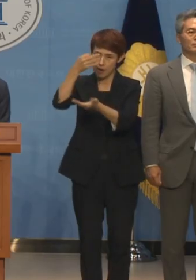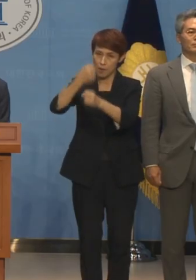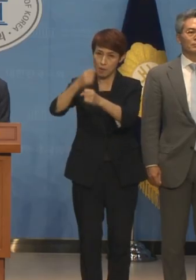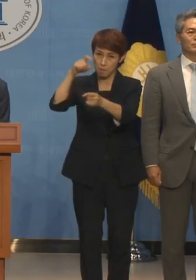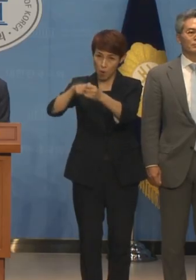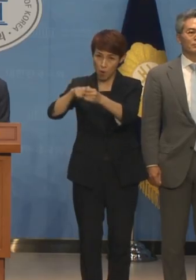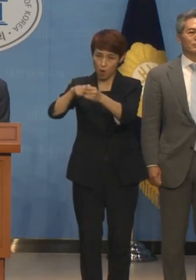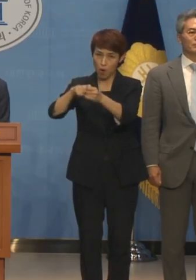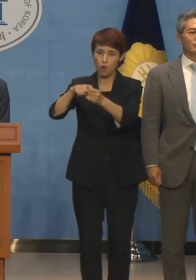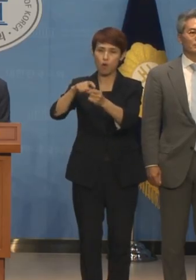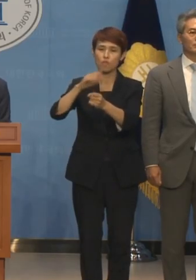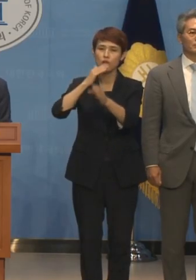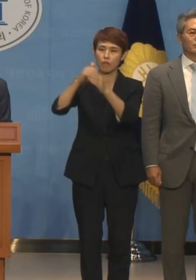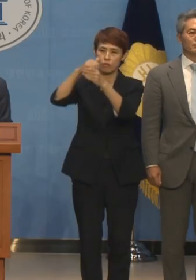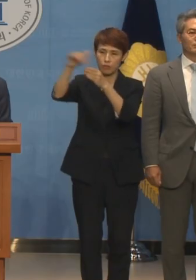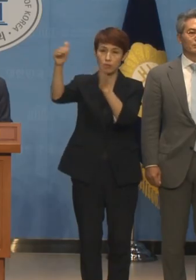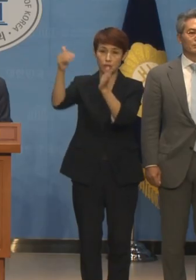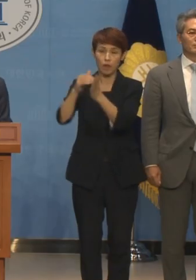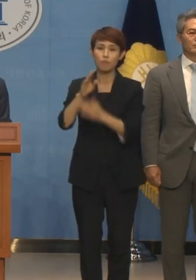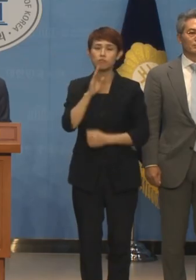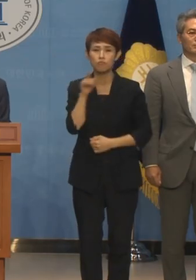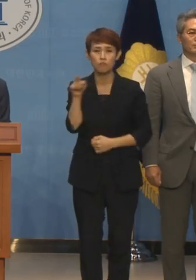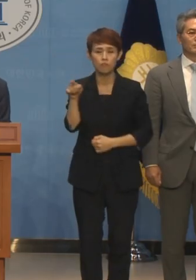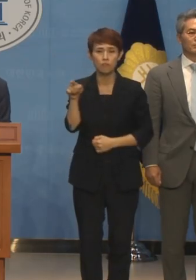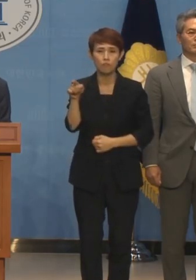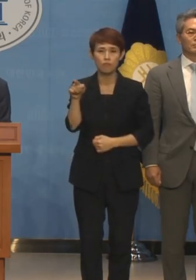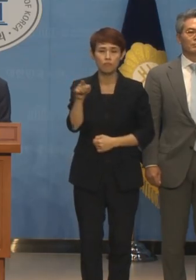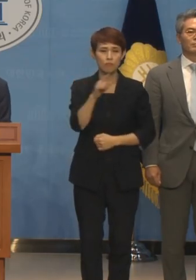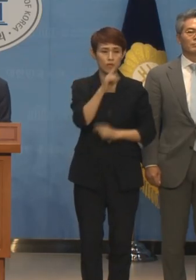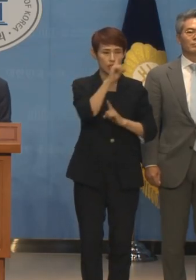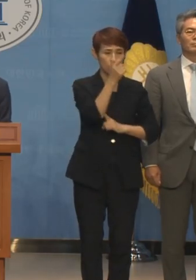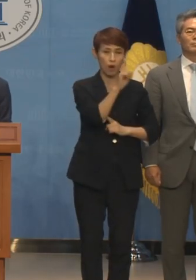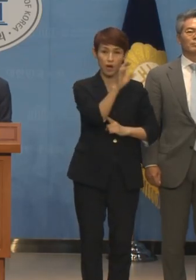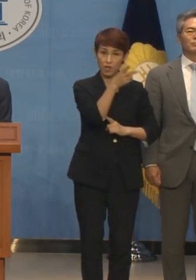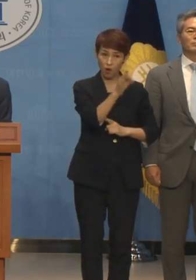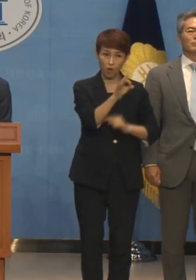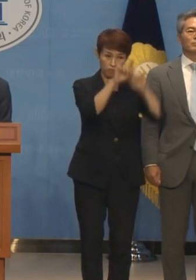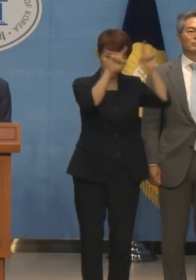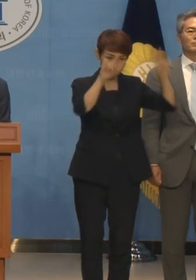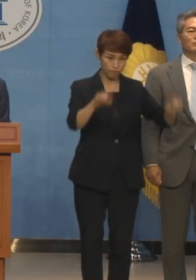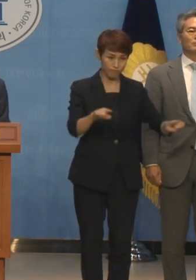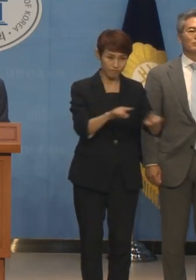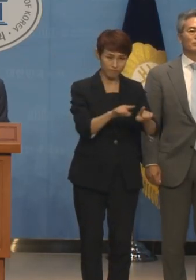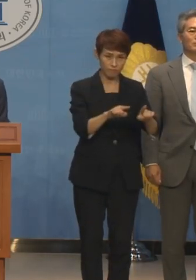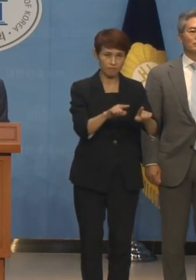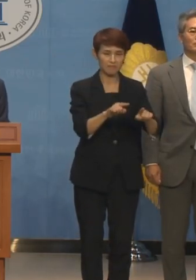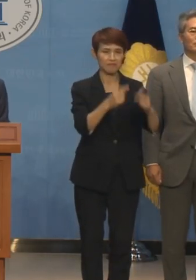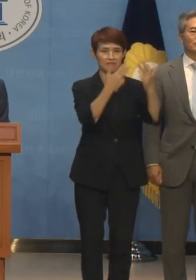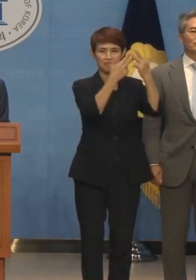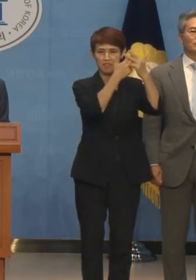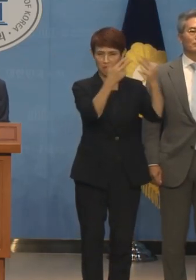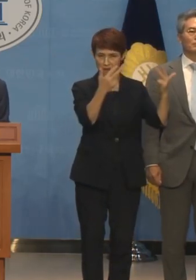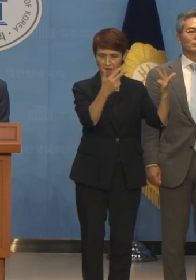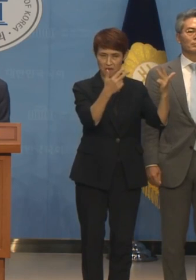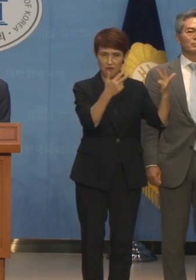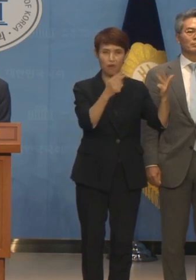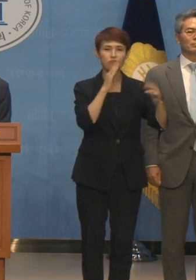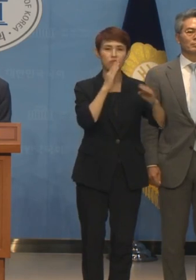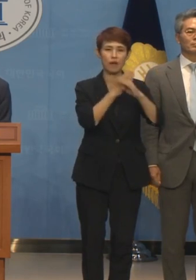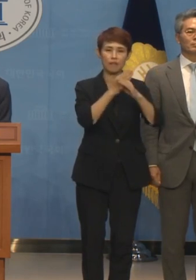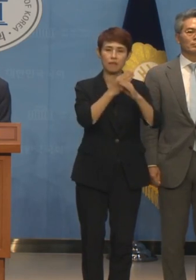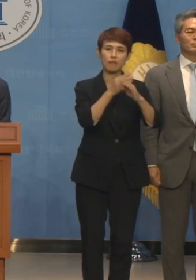비용이라고 돼 있는데, 이화영 판결에서는 이재명 당시 지사의 방북